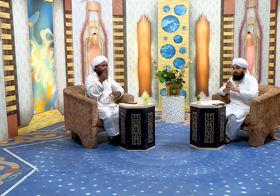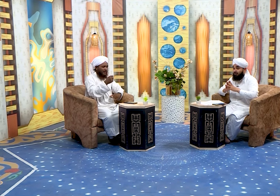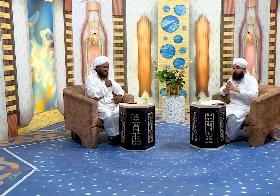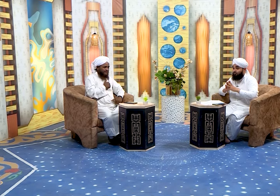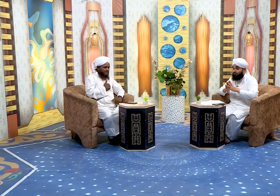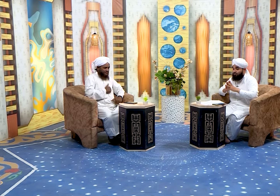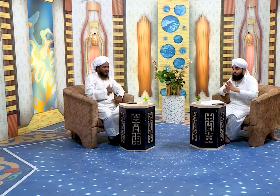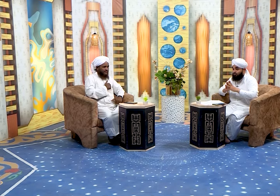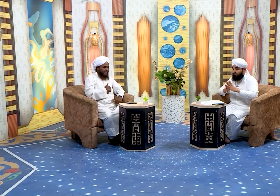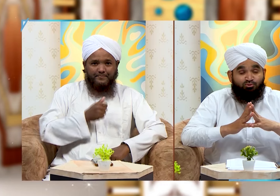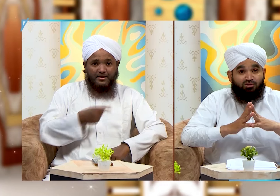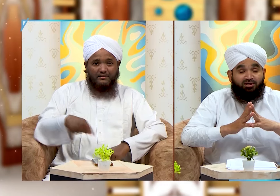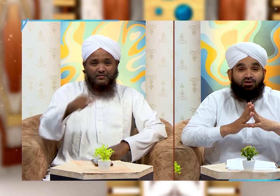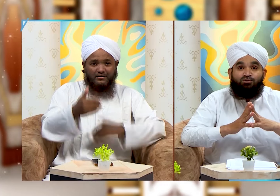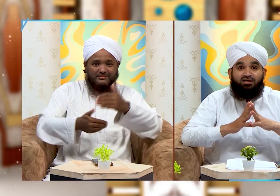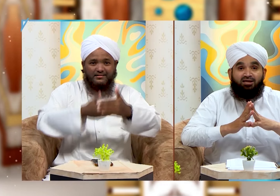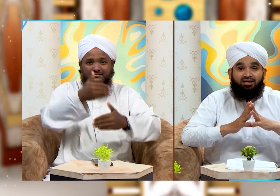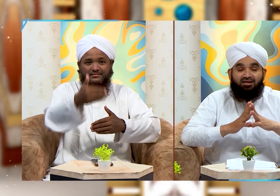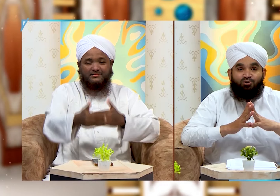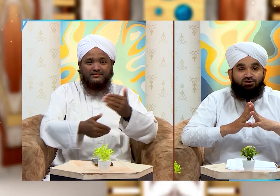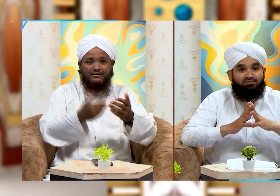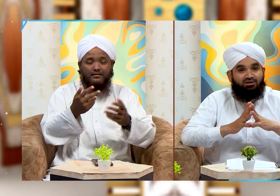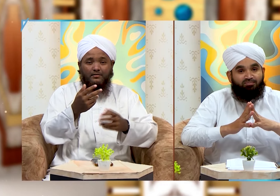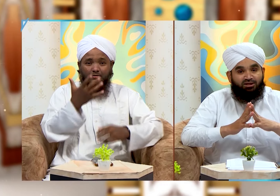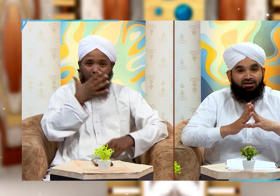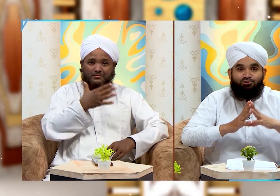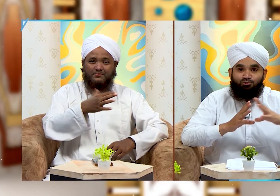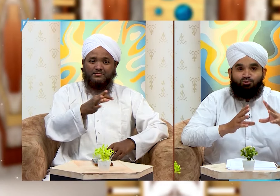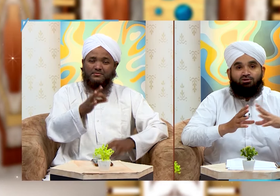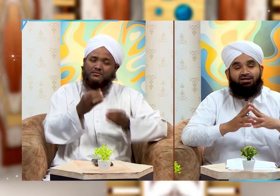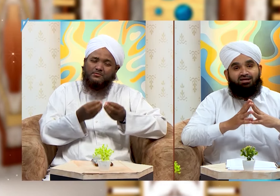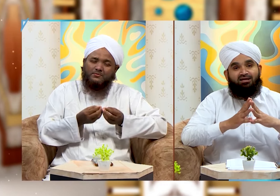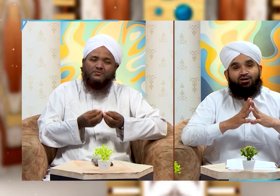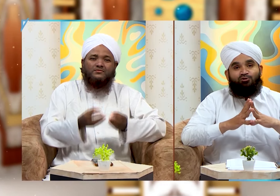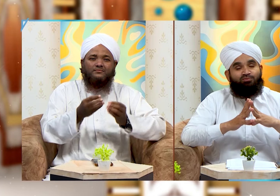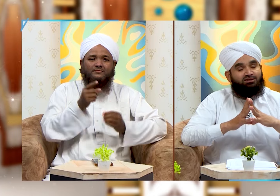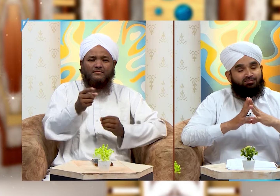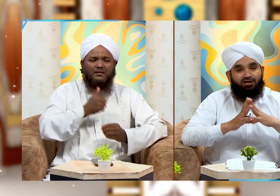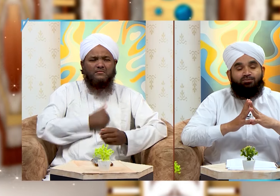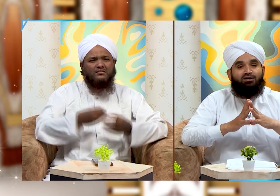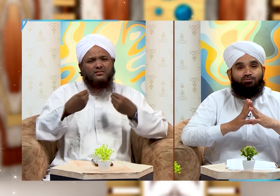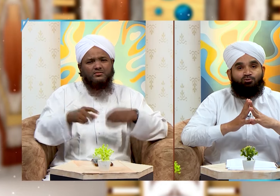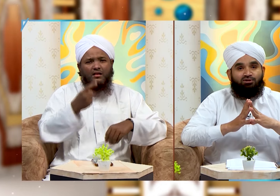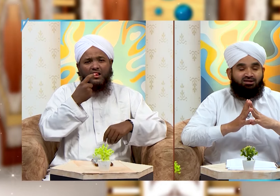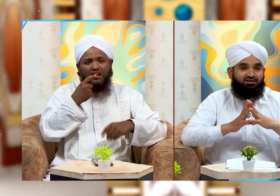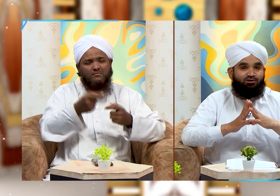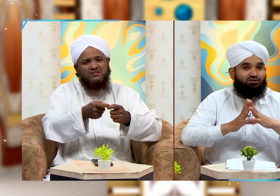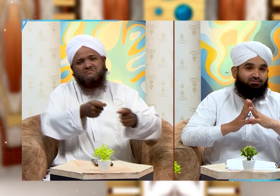ہیں تو چیزوں میں خوبصورتی پیدا ہوتی ہے اور جب ہم برداشت کو چھوڑتے ہیں تو پھر زبان بے قابو ہوتی ہے اور جب